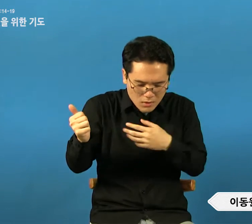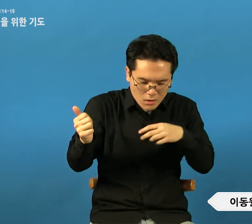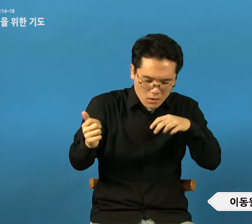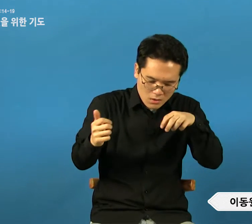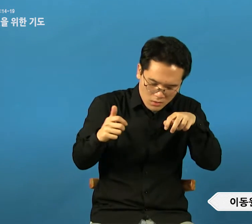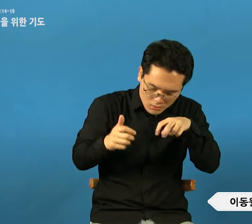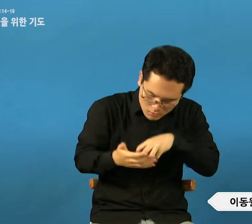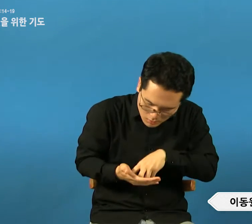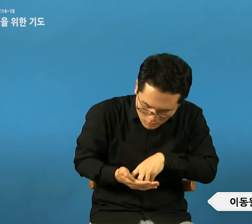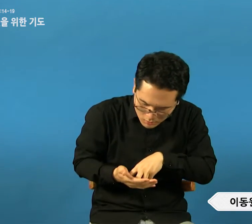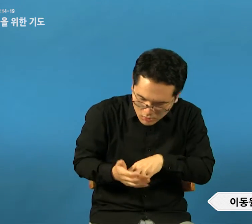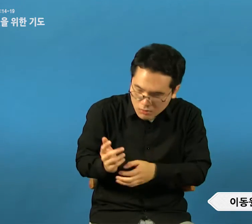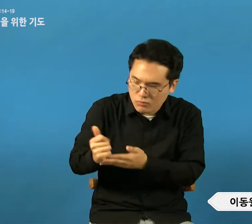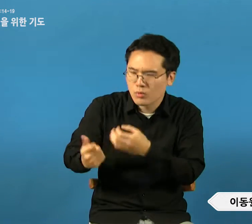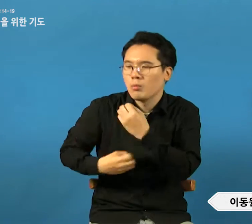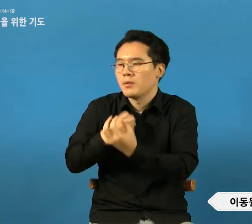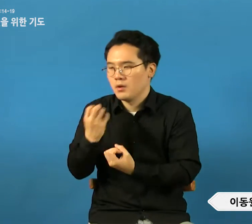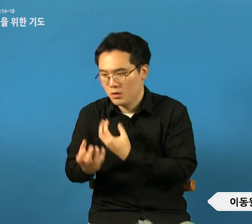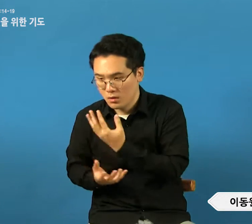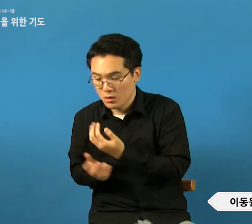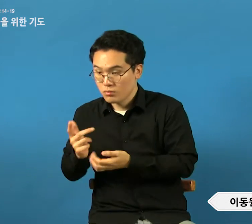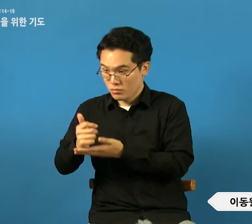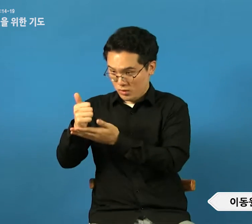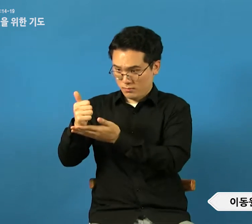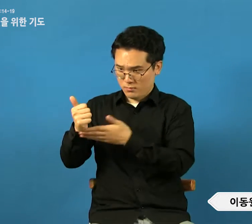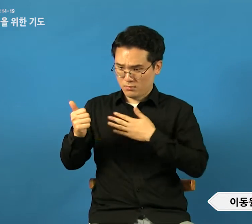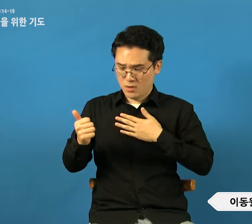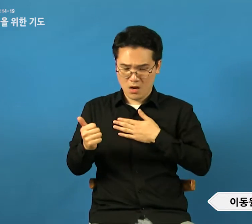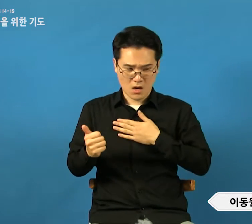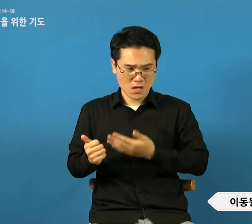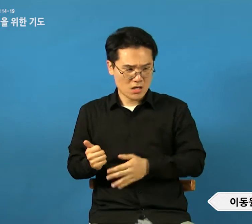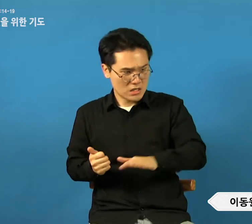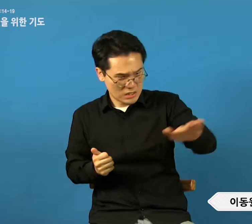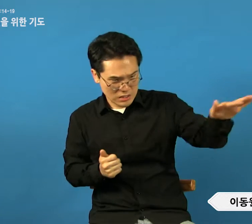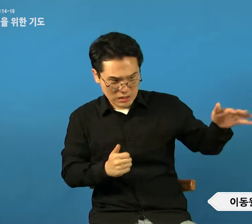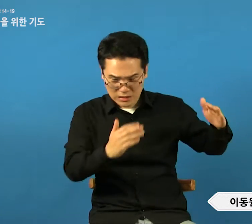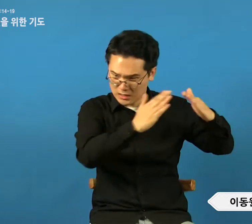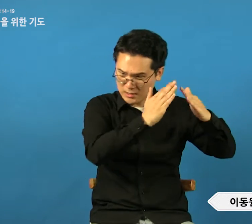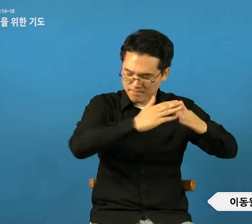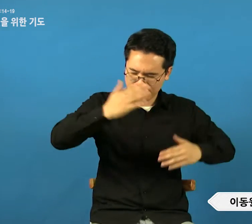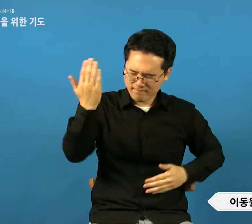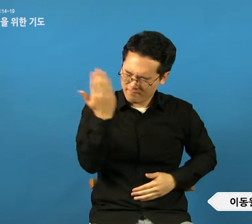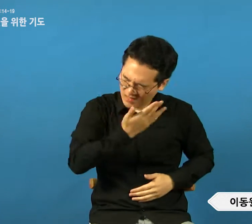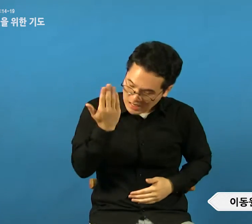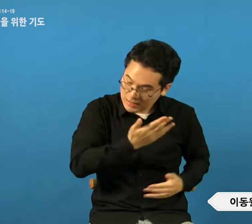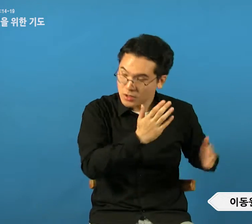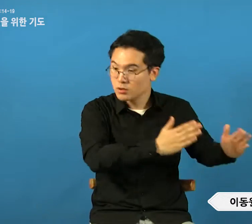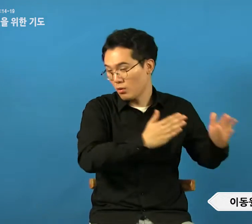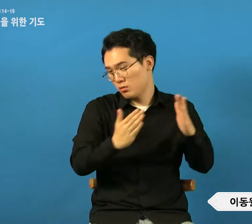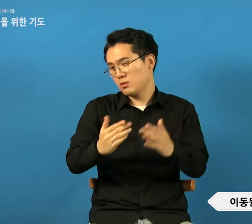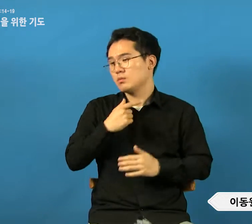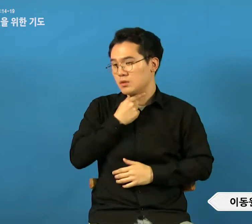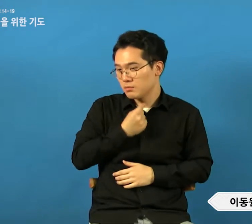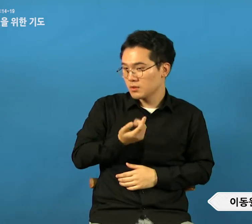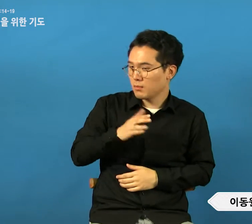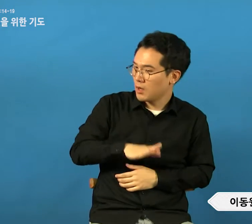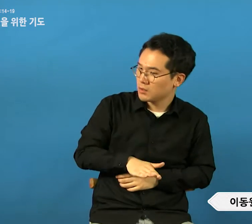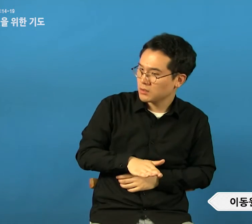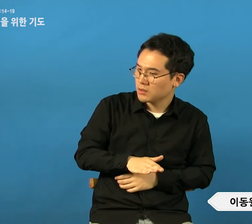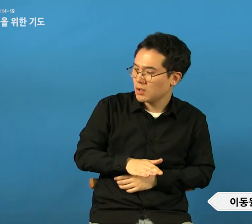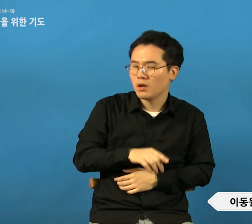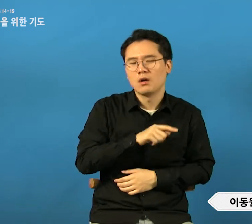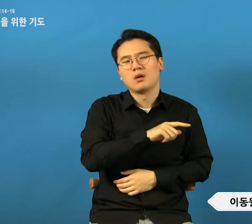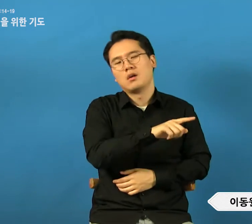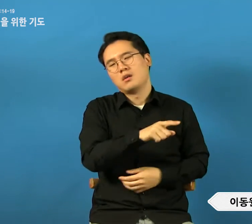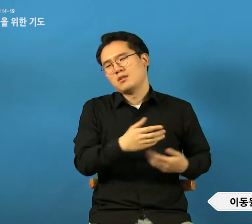고백했습니다. 주님, 제가 저희 집을 깨끗하게 정리하고 싶지만 그 일 자체가 제게는 너무나 힘겨운 일임을